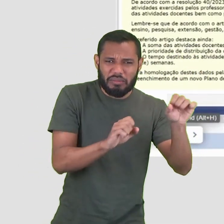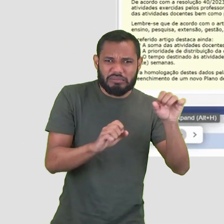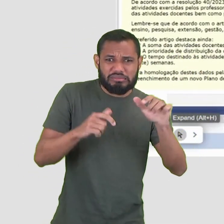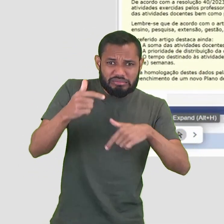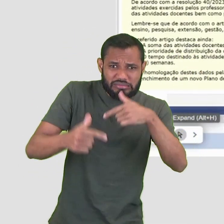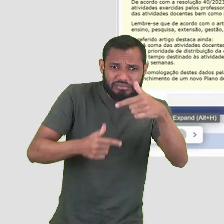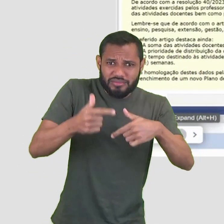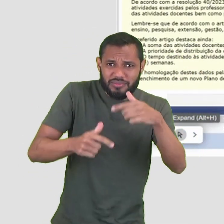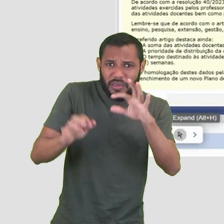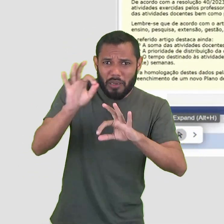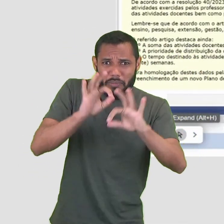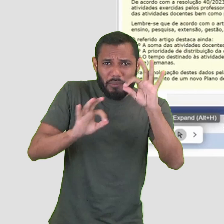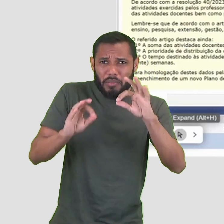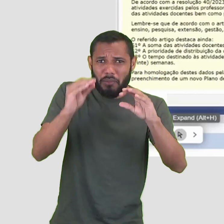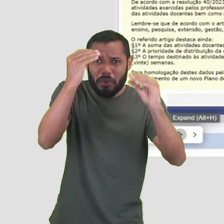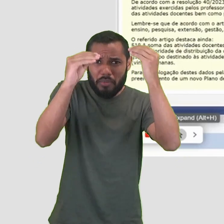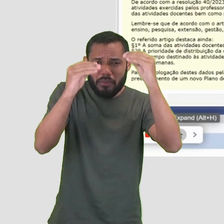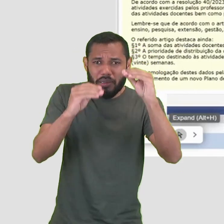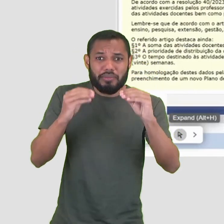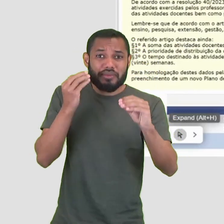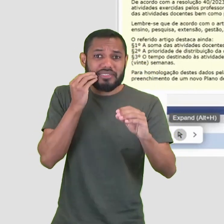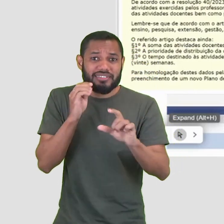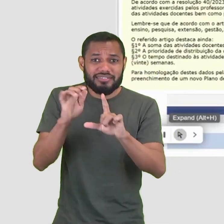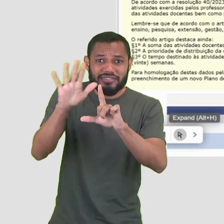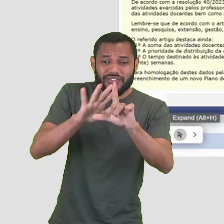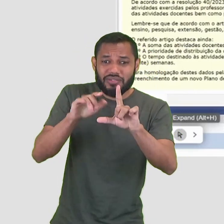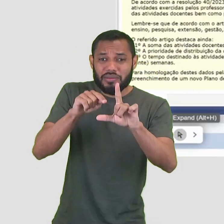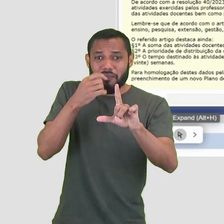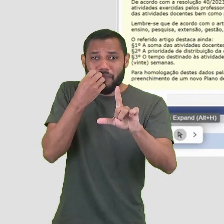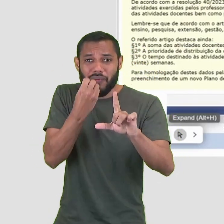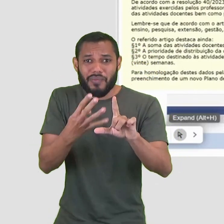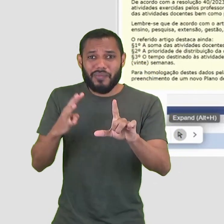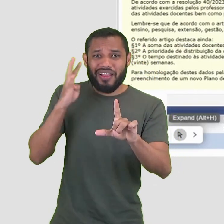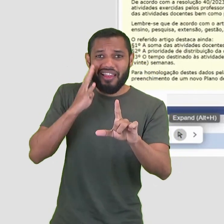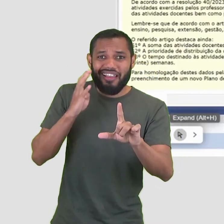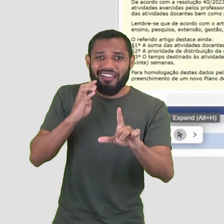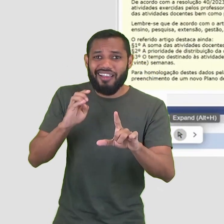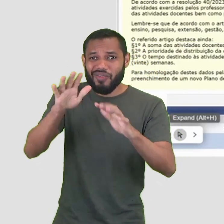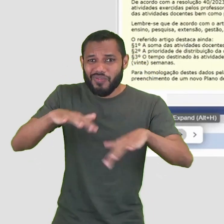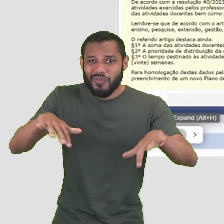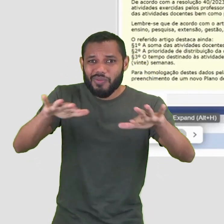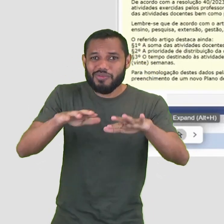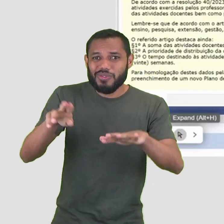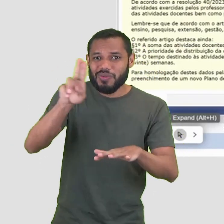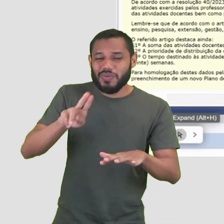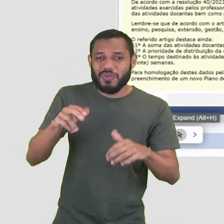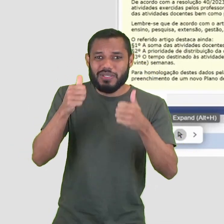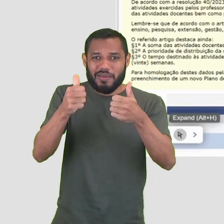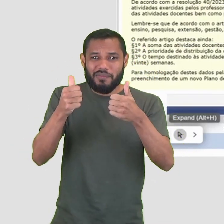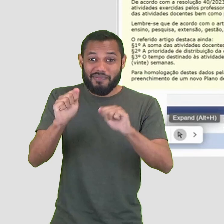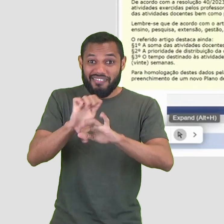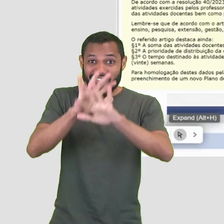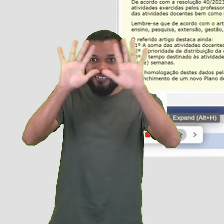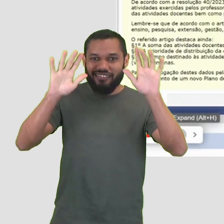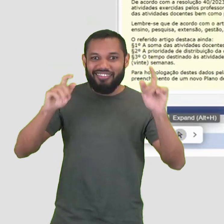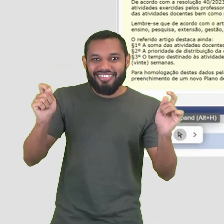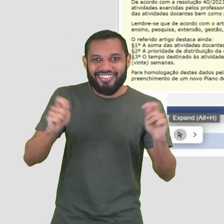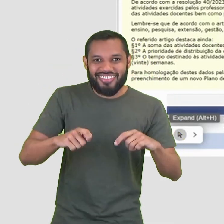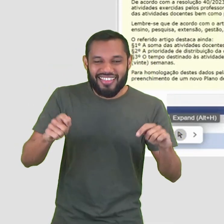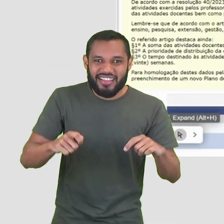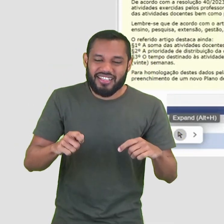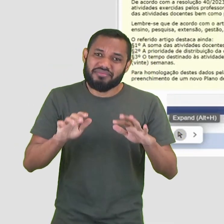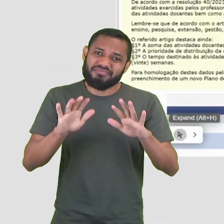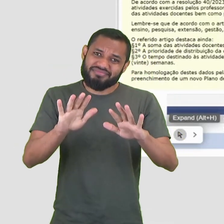uma versão amigável, uma versão que funcione, que seja prática para todos os docentes. Obviamente, como todo primeiro projeto,